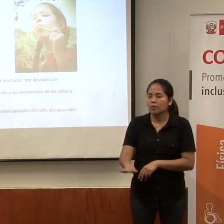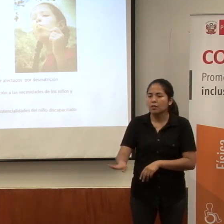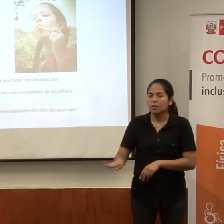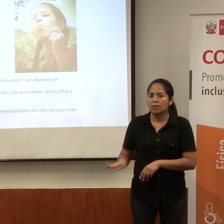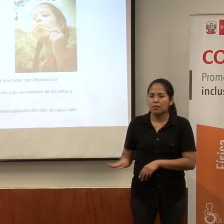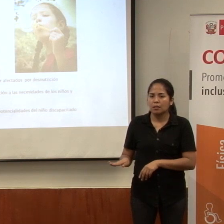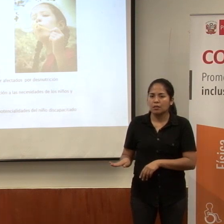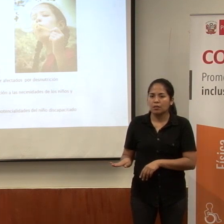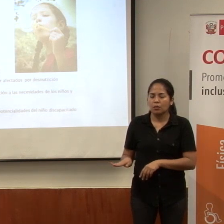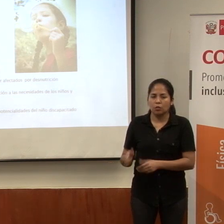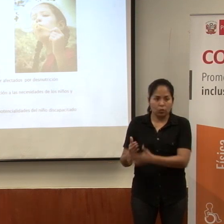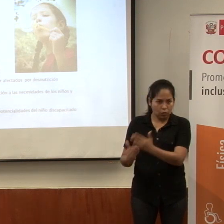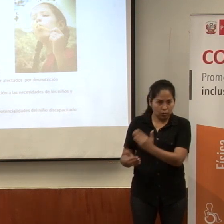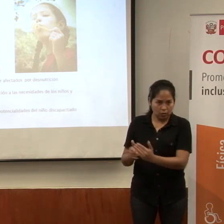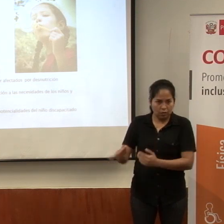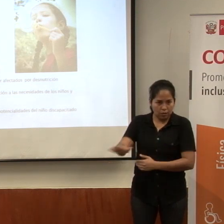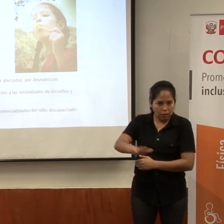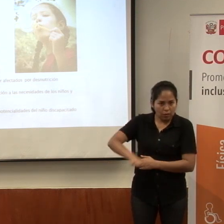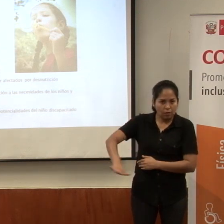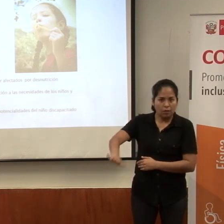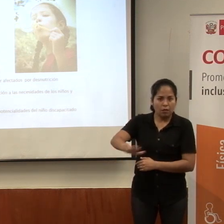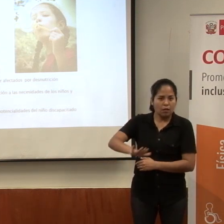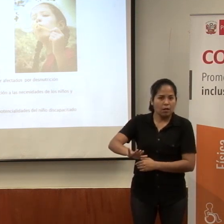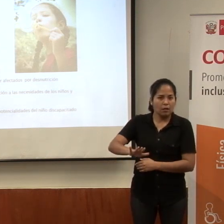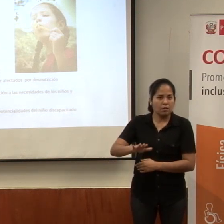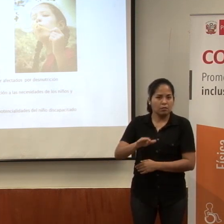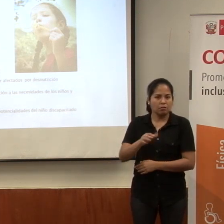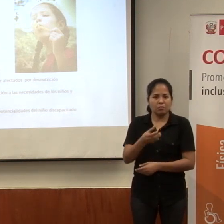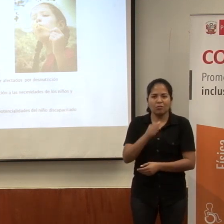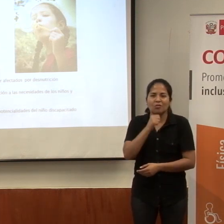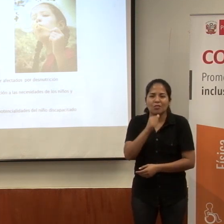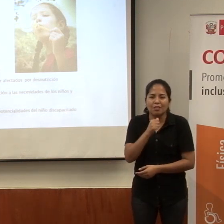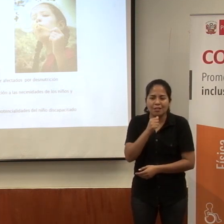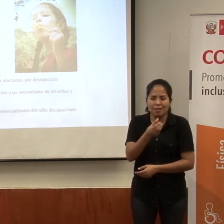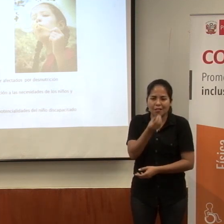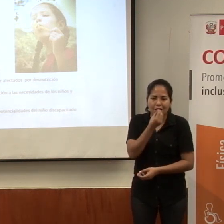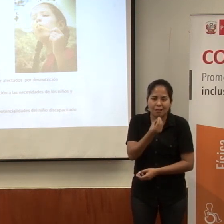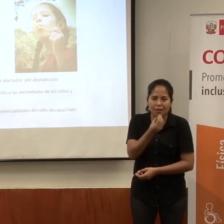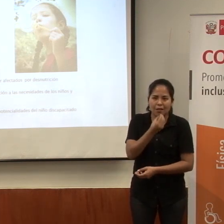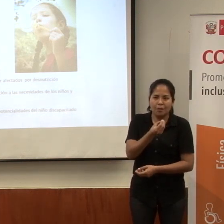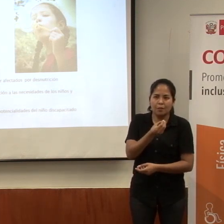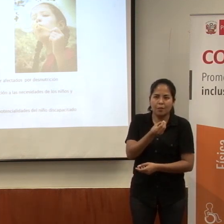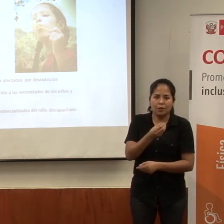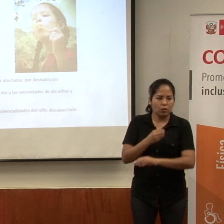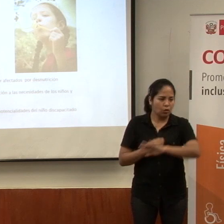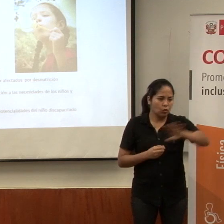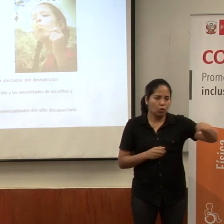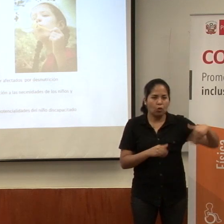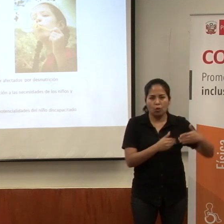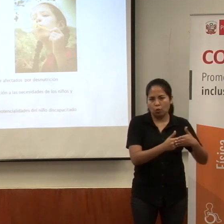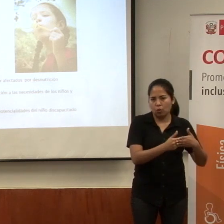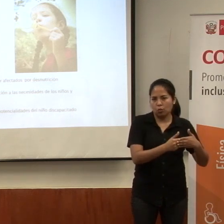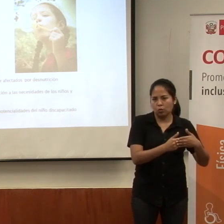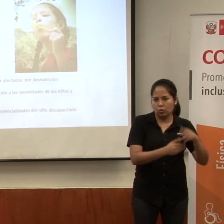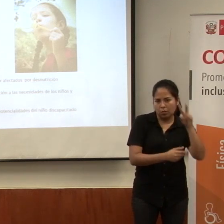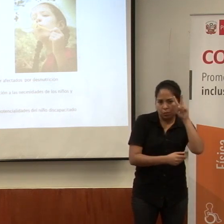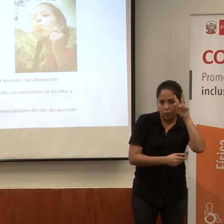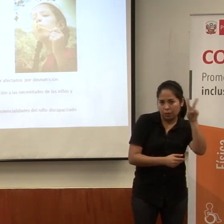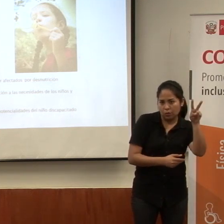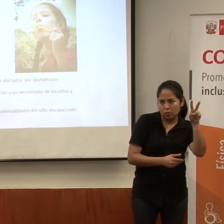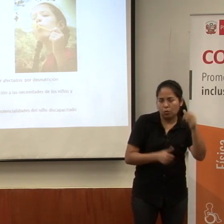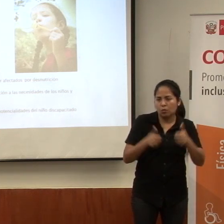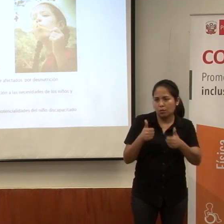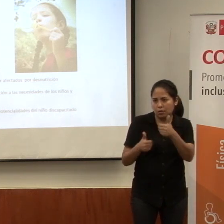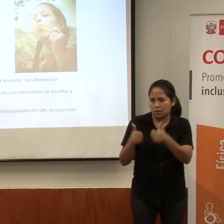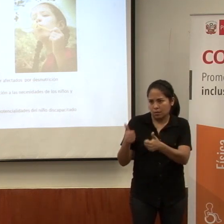pequeños con discapacidad hay más o menos anemia que en el resto de los niños del país. ¿Okay? Entonces, ese tipo de cosas